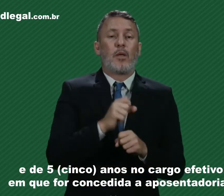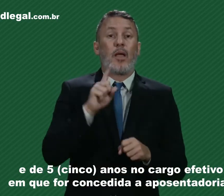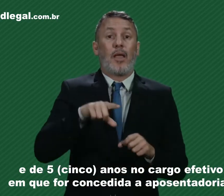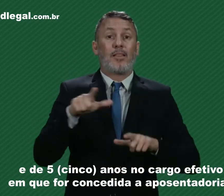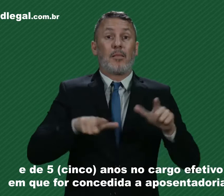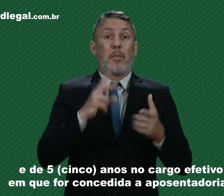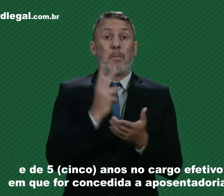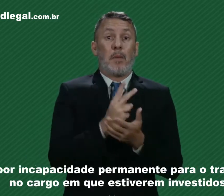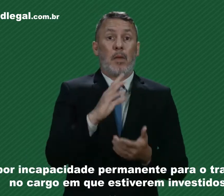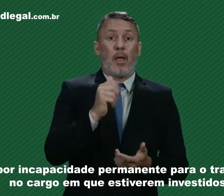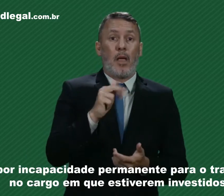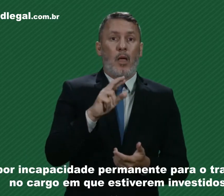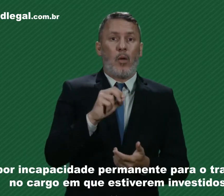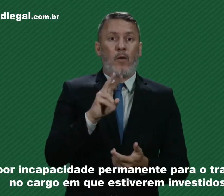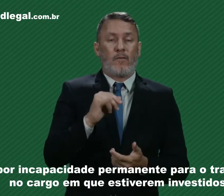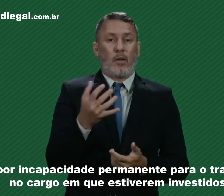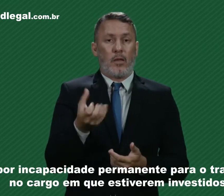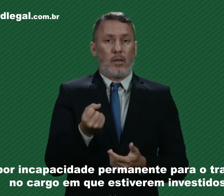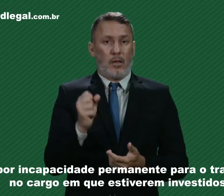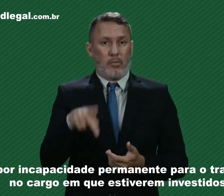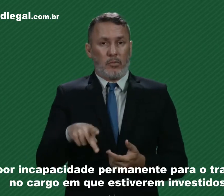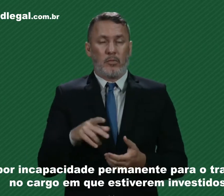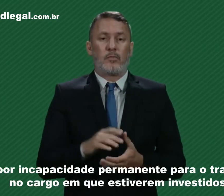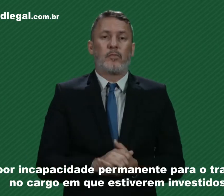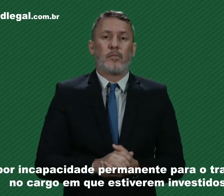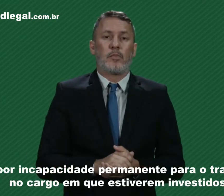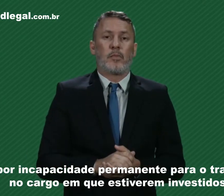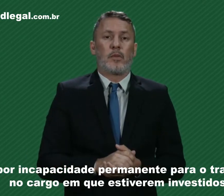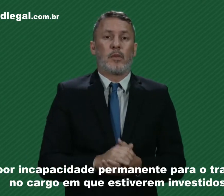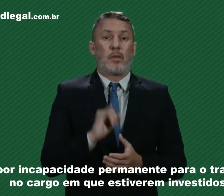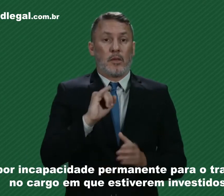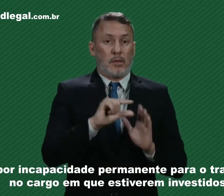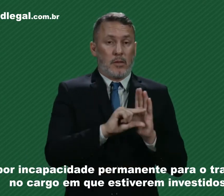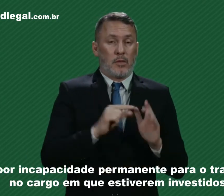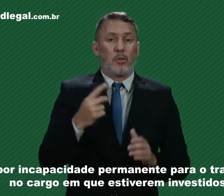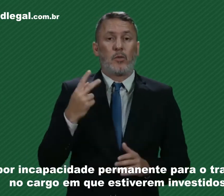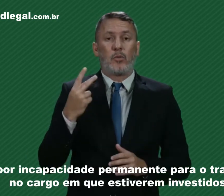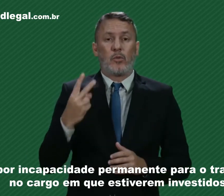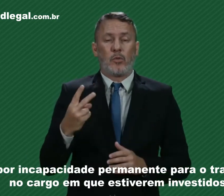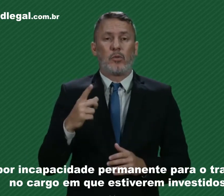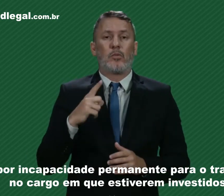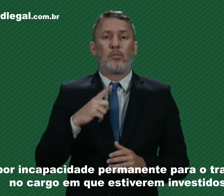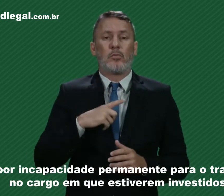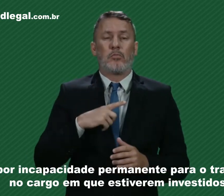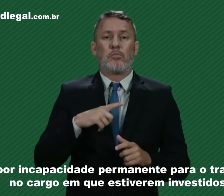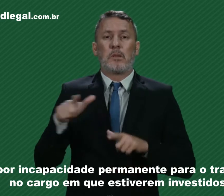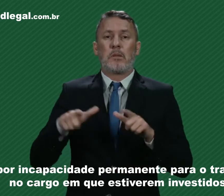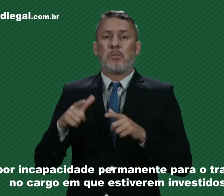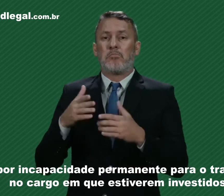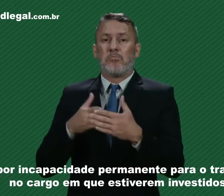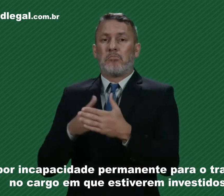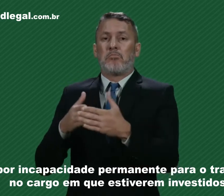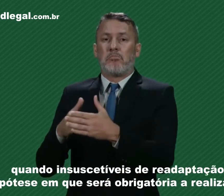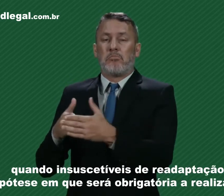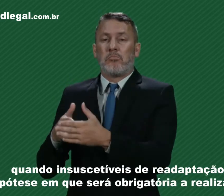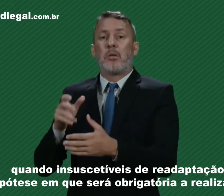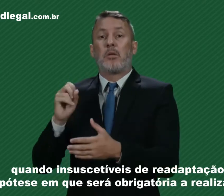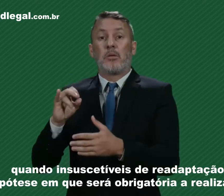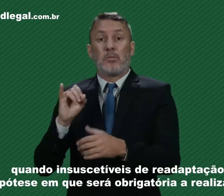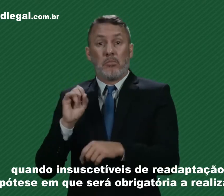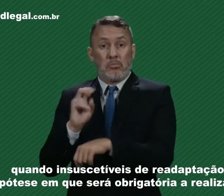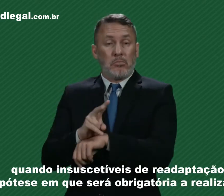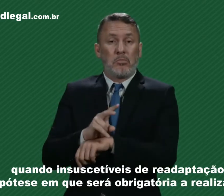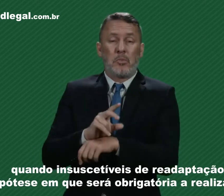a aposentadoria. Inciso 2. Por incapacidade permanente para o trabalho no cargo em que estiverem investidos